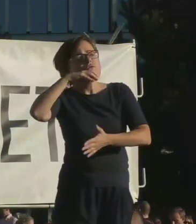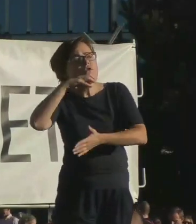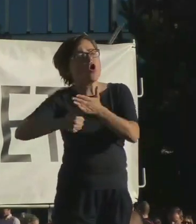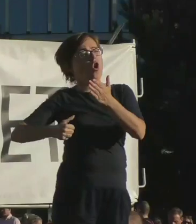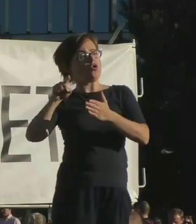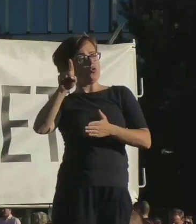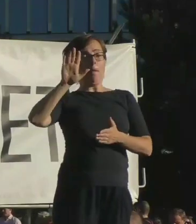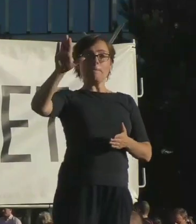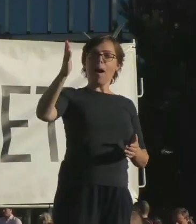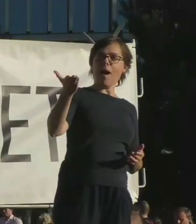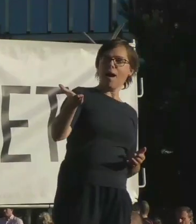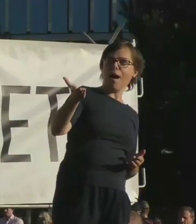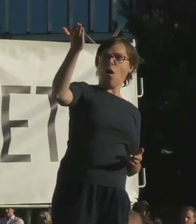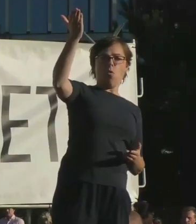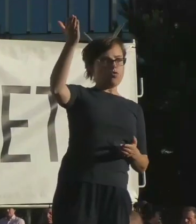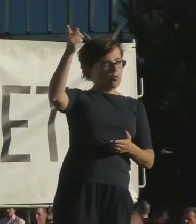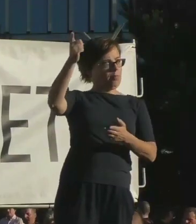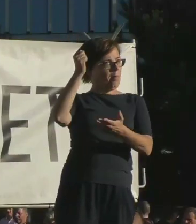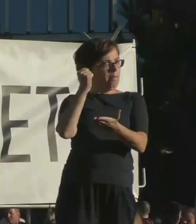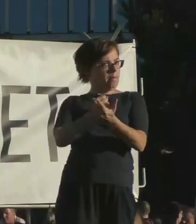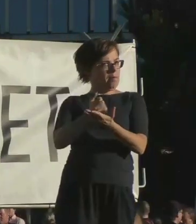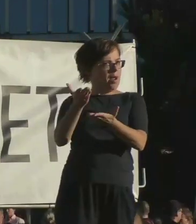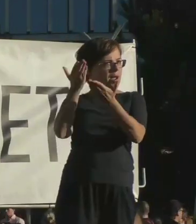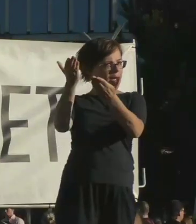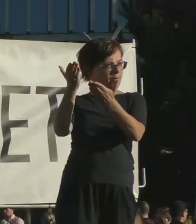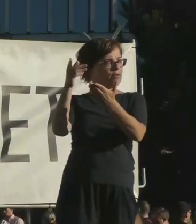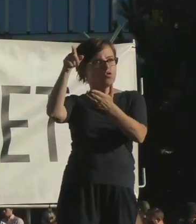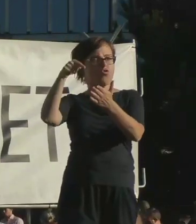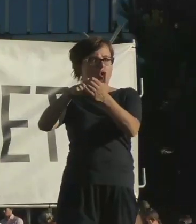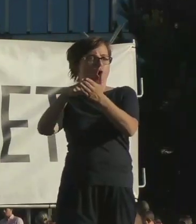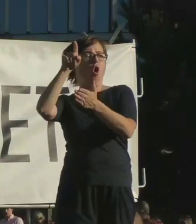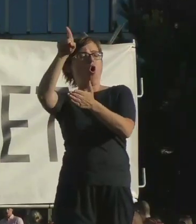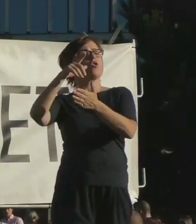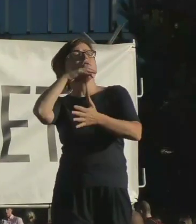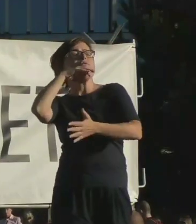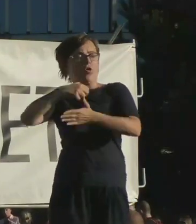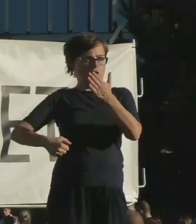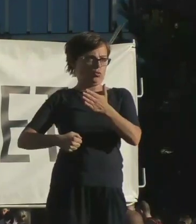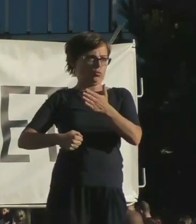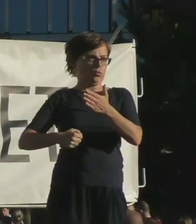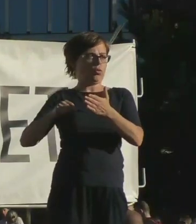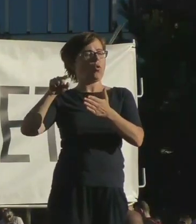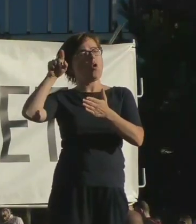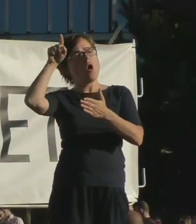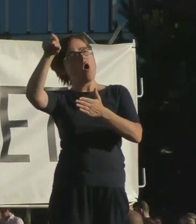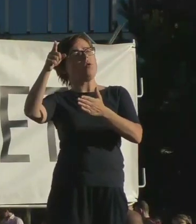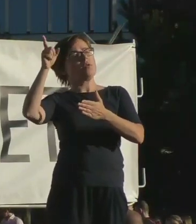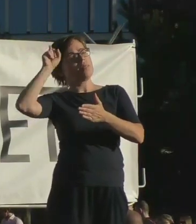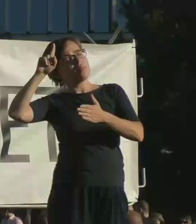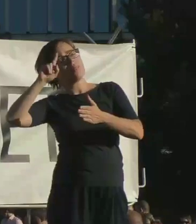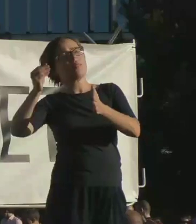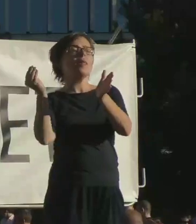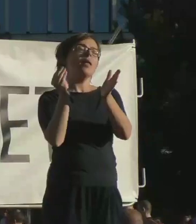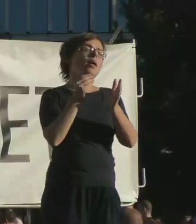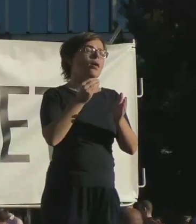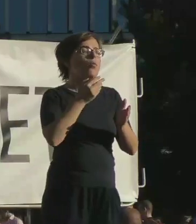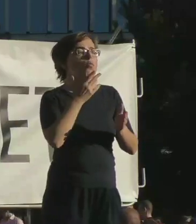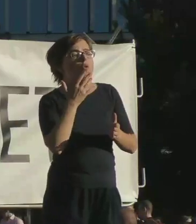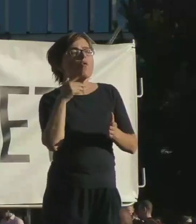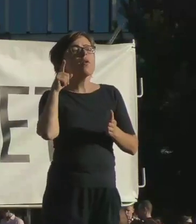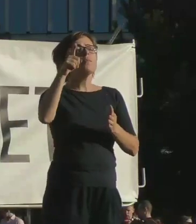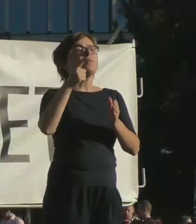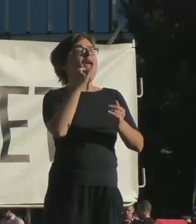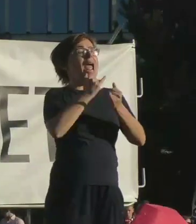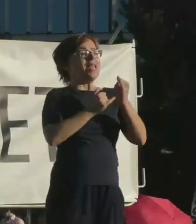swój autorytet prawniczy, żeby wmówić nam, że jakieś antyaborcyjne rozwiązania są